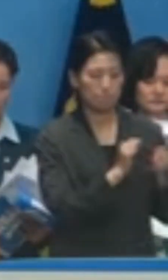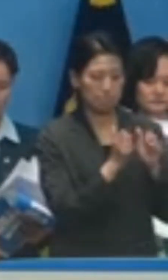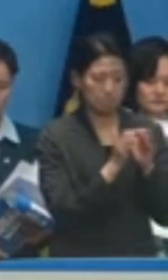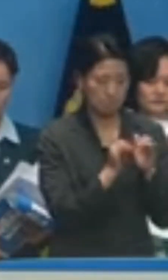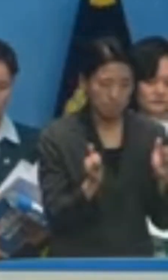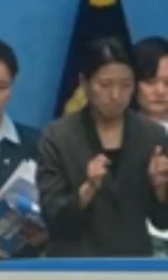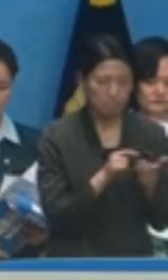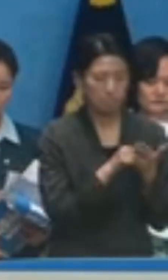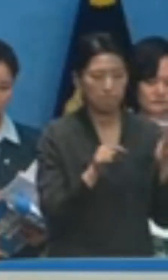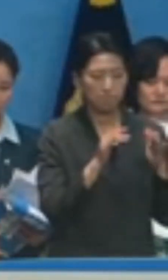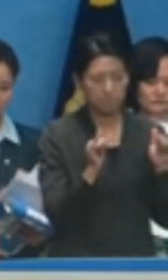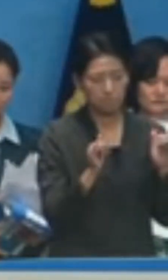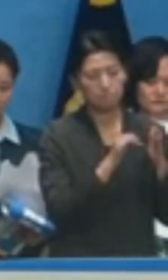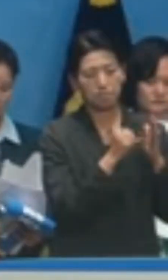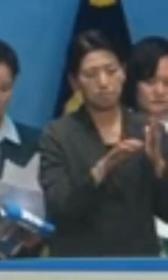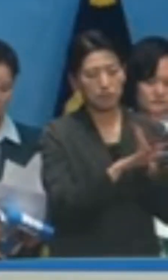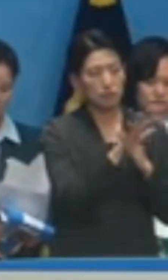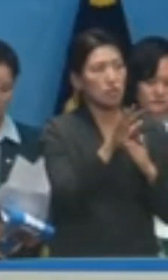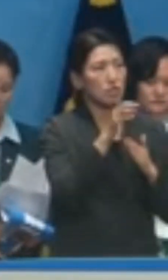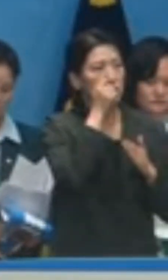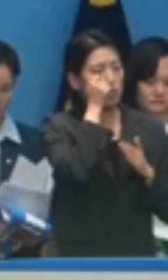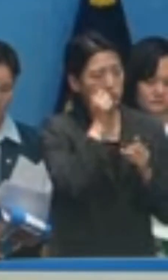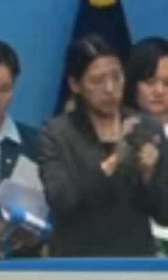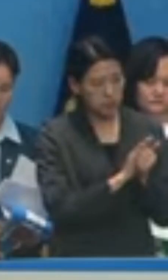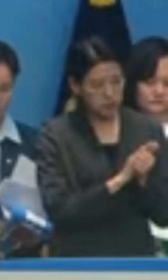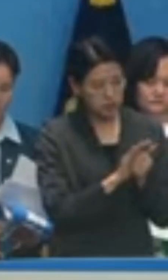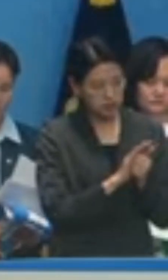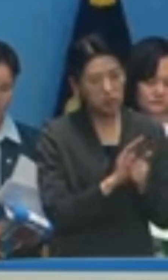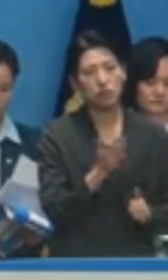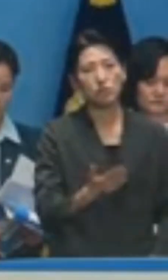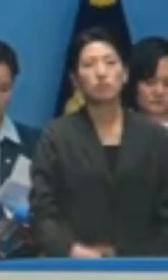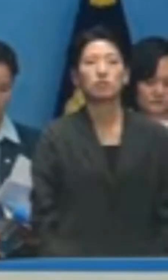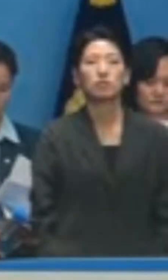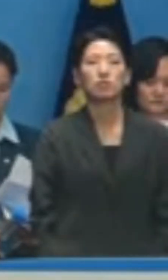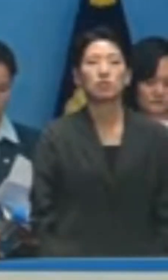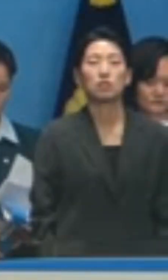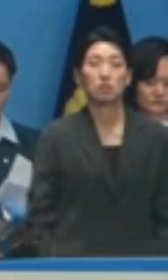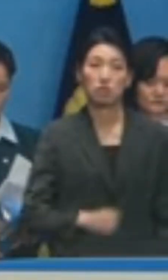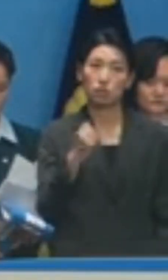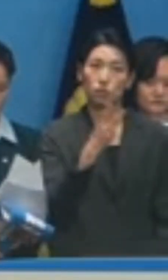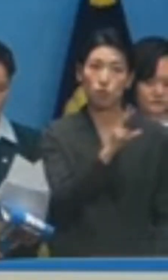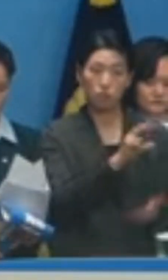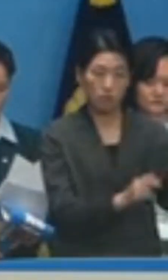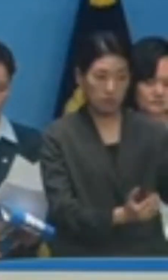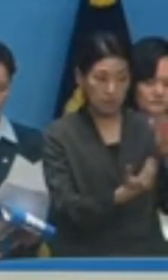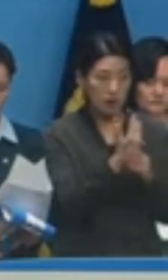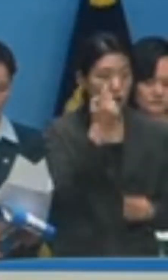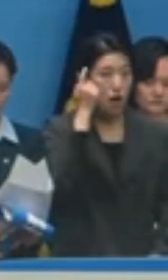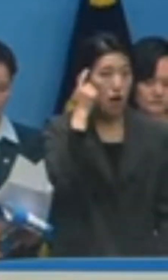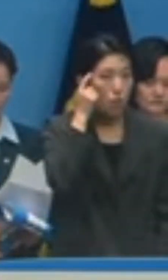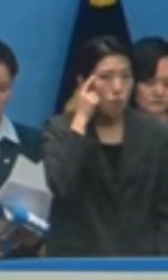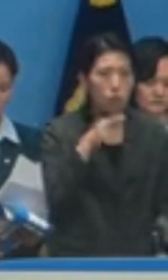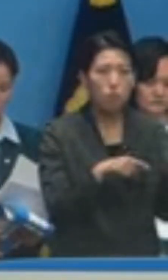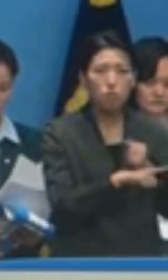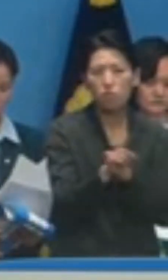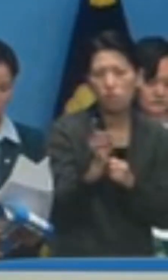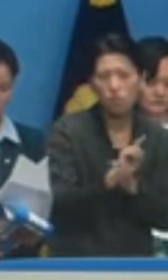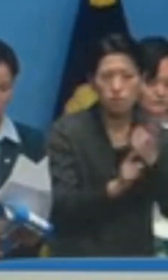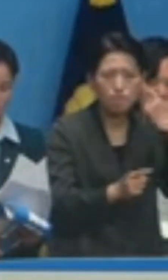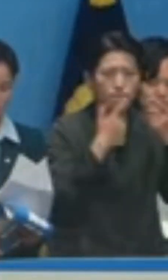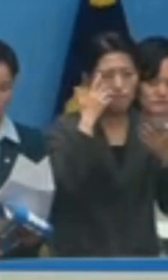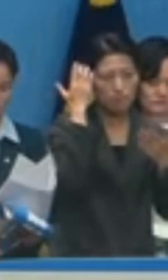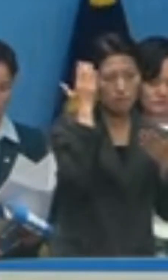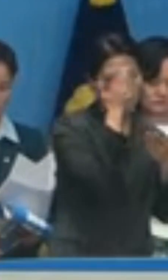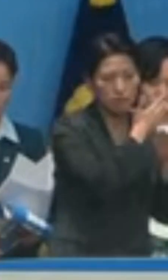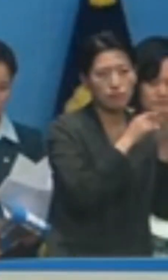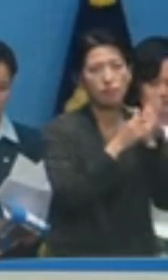위로의 첫 걸음입니다. 둘째, 붕괴 사고의 진실이 투명하게 공개되어야 합니다. 희생자와